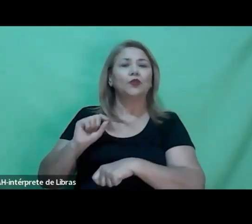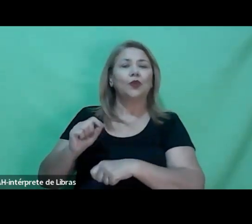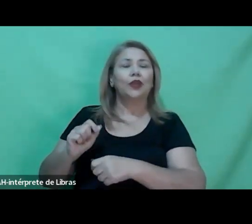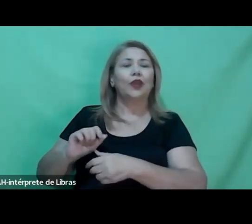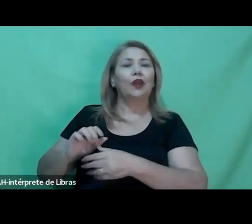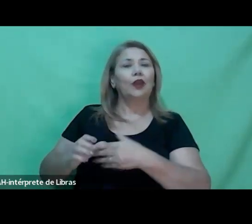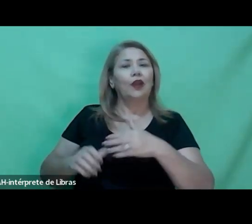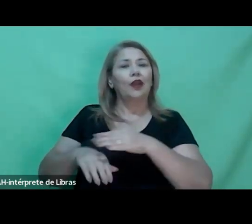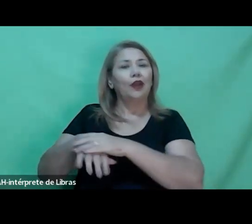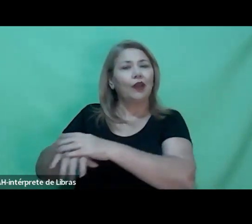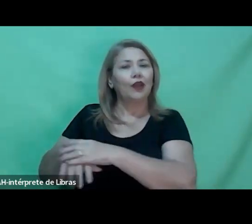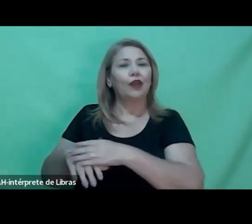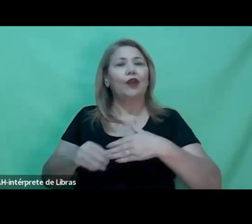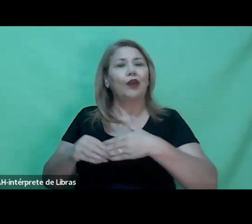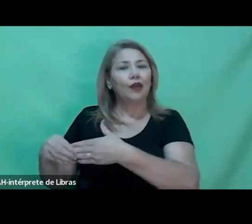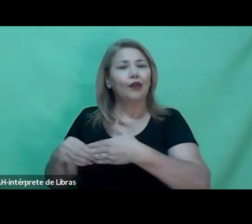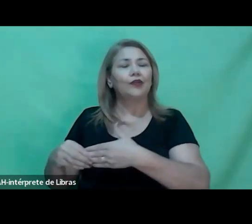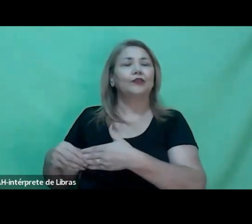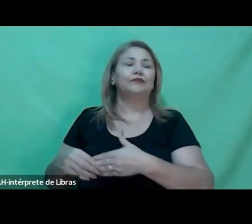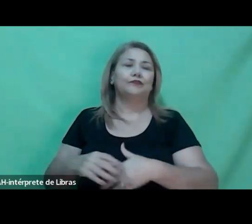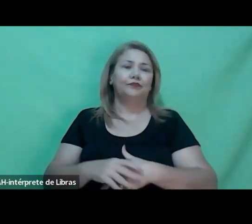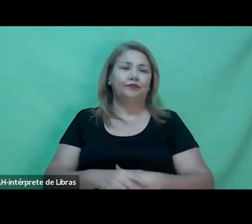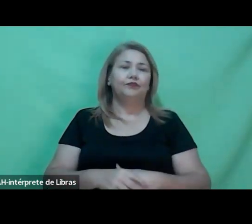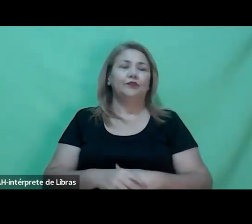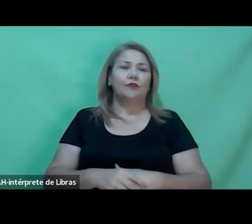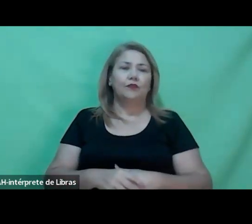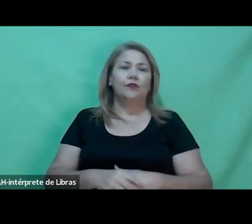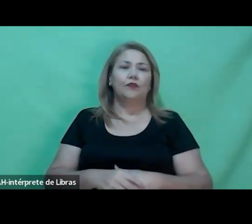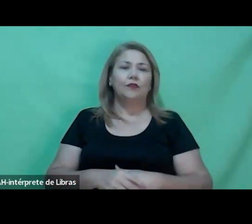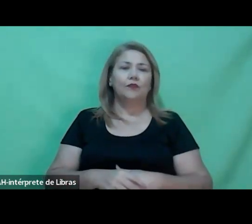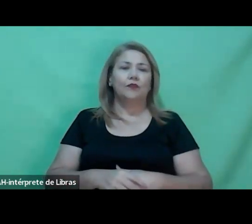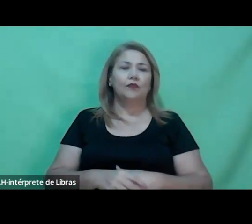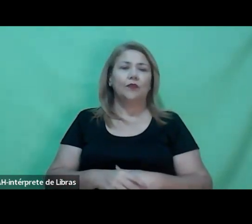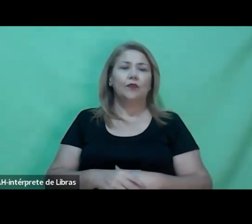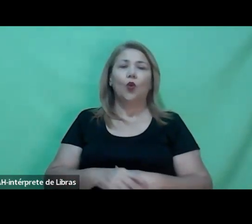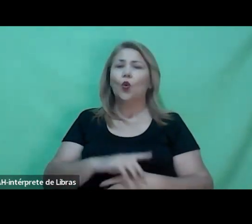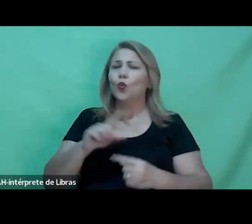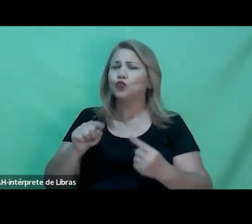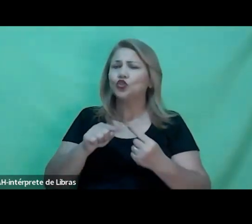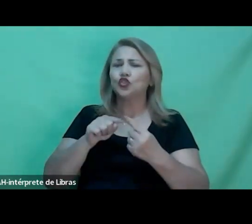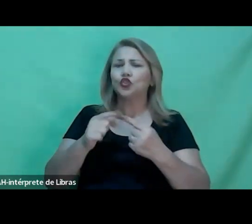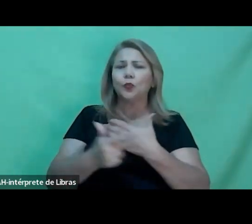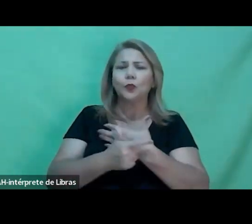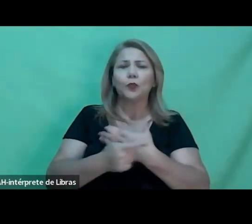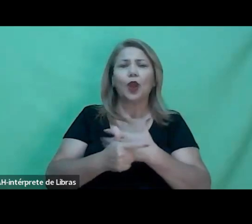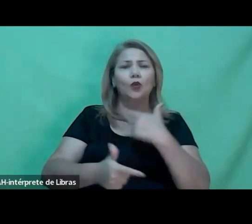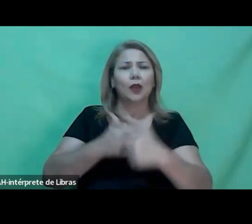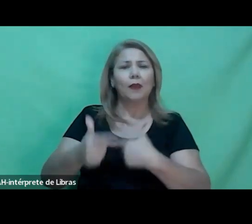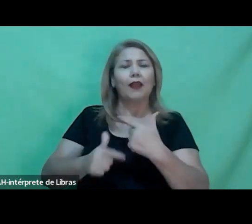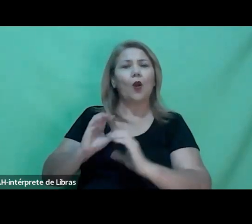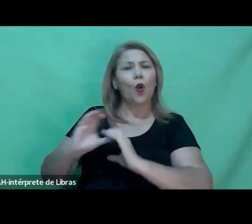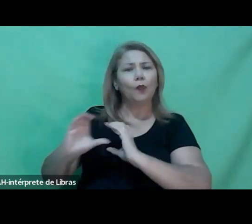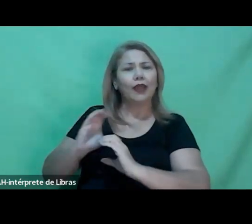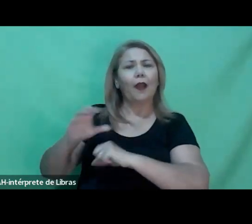gran parte de la función del guía intérprete es comunicar la información de lo que que está pasando aunque